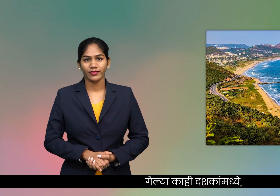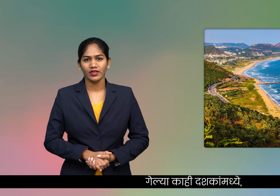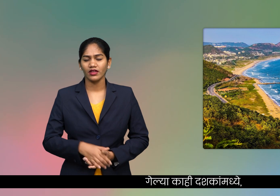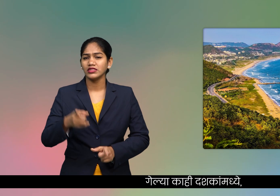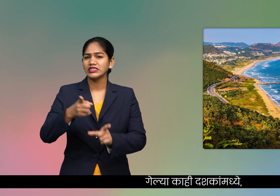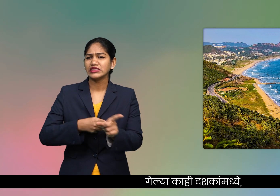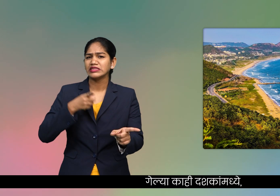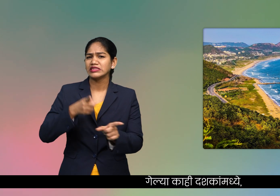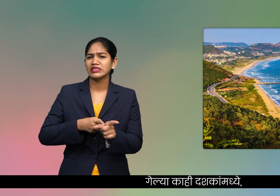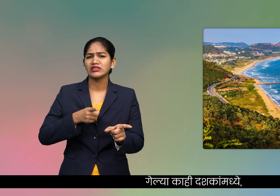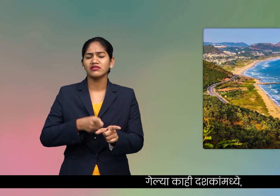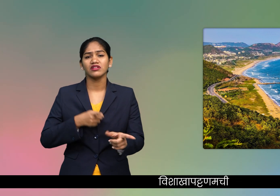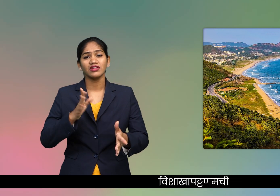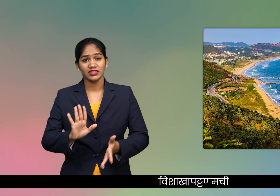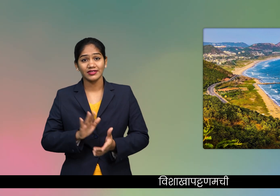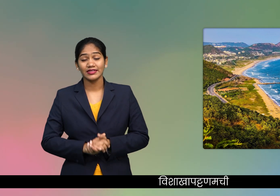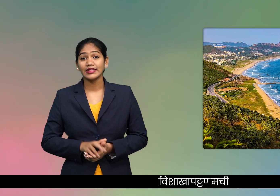गेल्या काही दशकांमध्ये विशाखापट्टणमची